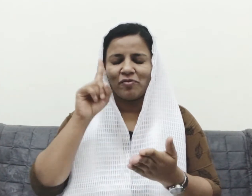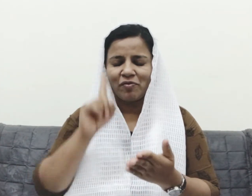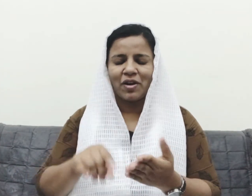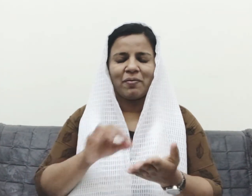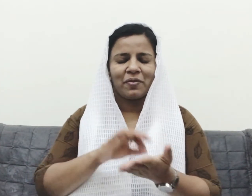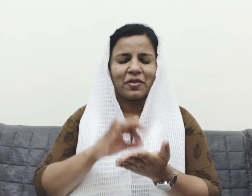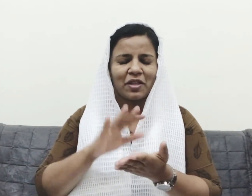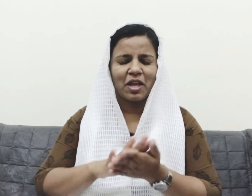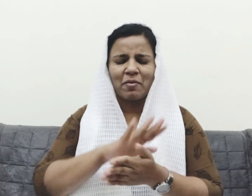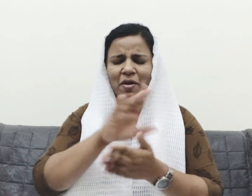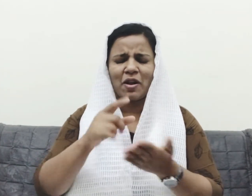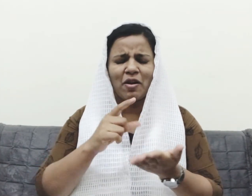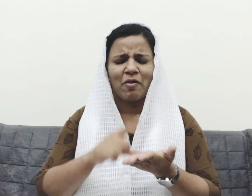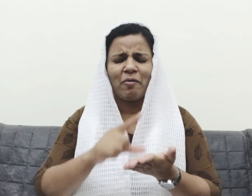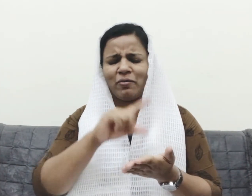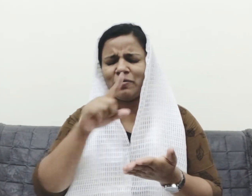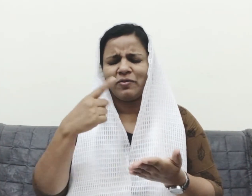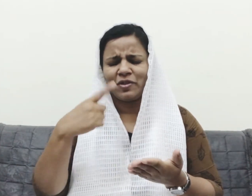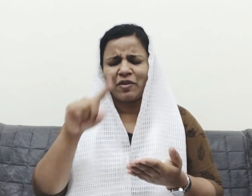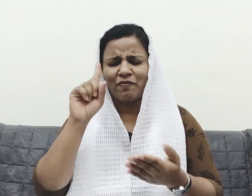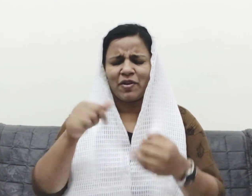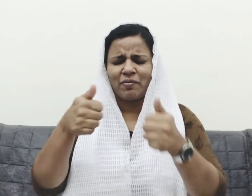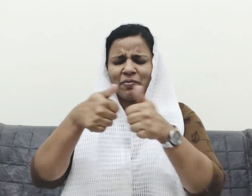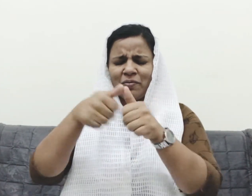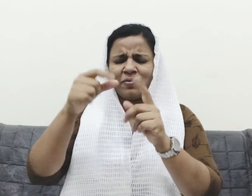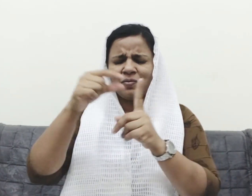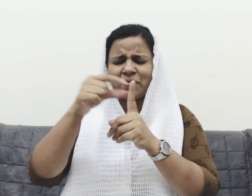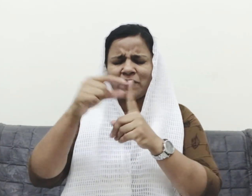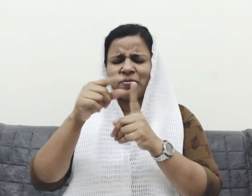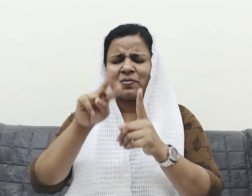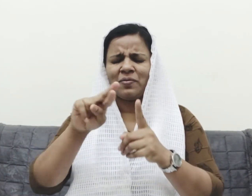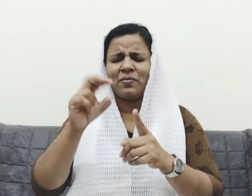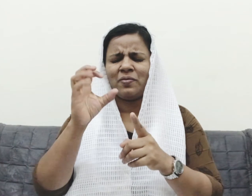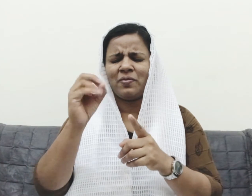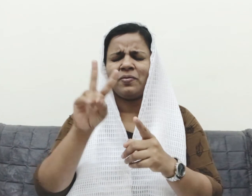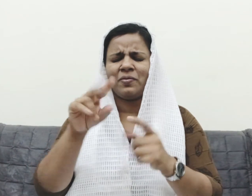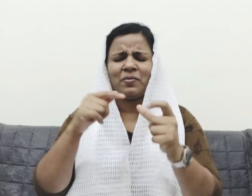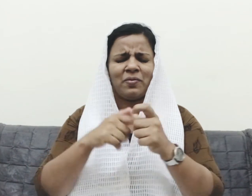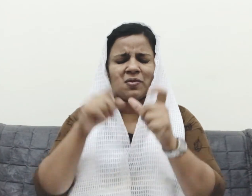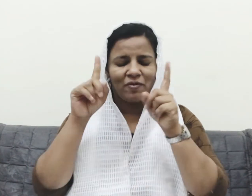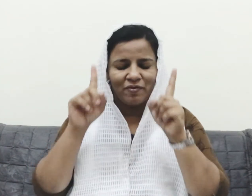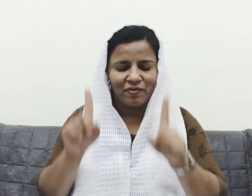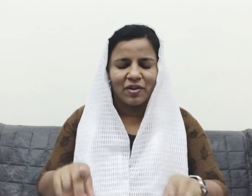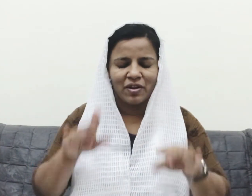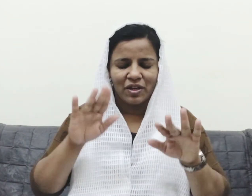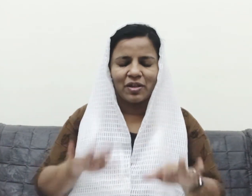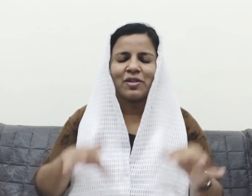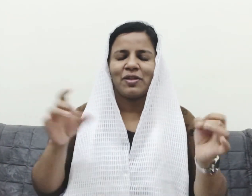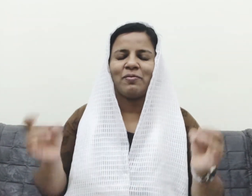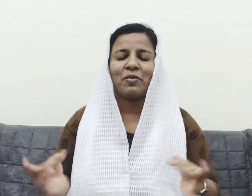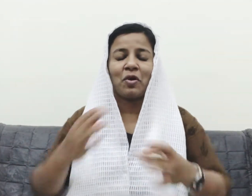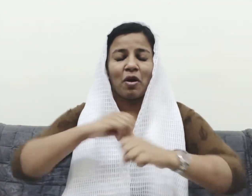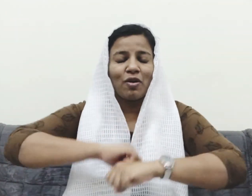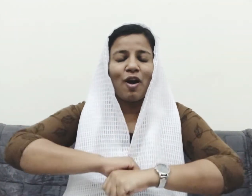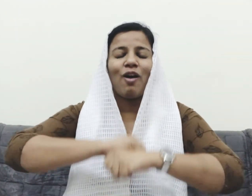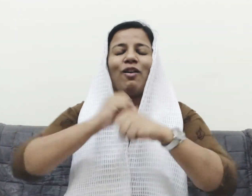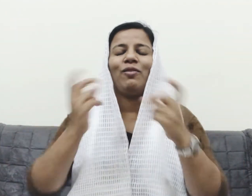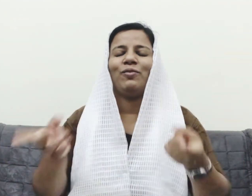അവർക്ക് അനുകൂലമായി തീരട്ടെ. ആമേൻ. അപ്രൂവലുകൾ ലഭിക്കട്ടെ. യേശു ക്രിസ്തുവിൻ്റെ നാമത്തിൽ ഇന്ന് പകൽക്കാലം മിറക്കൾ